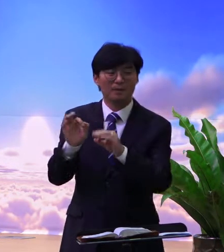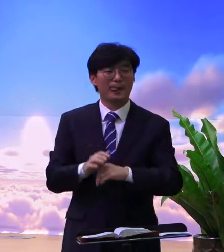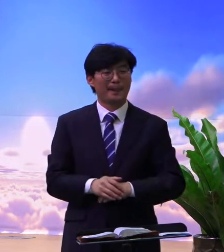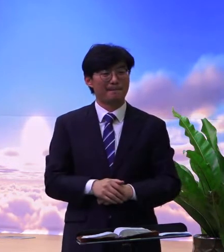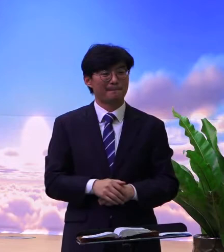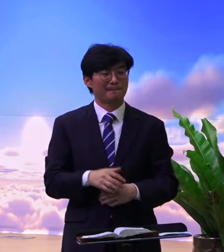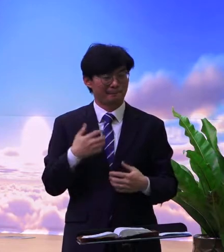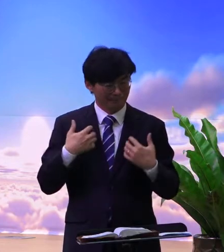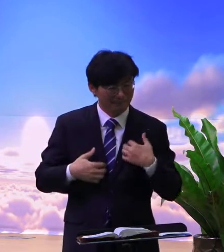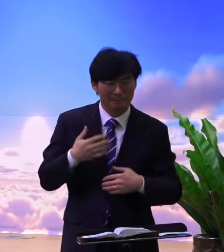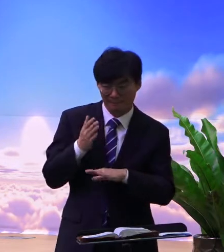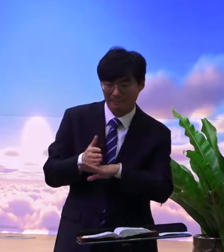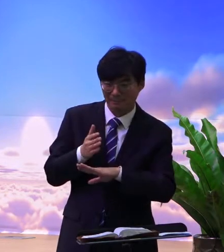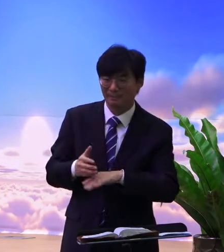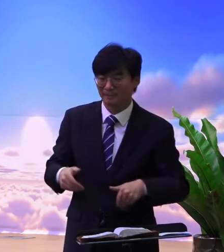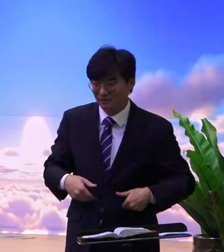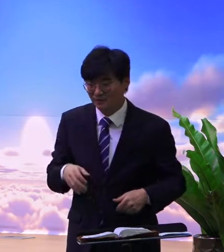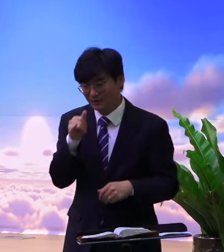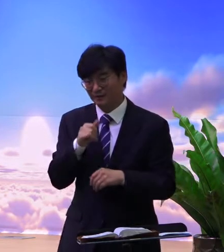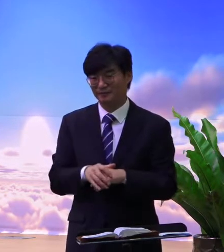여러분, 성경에서